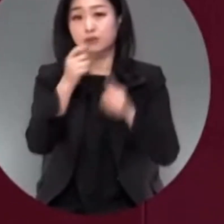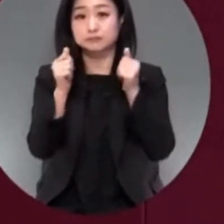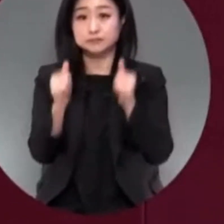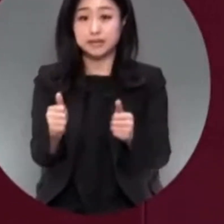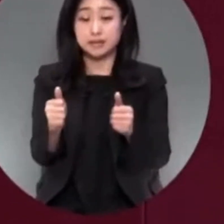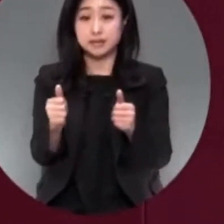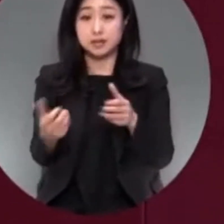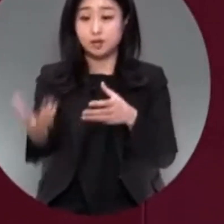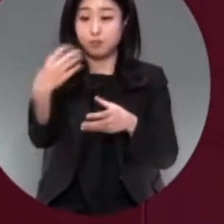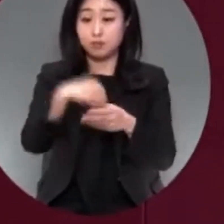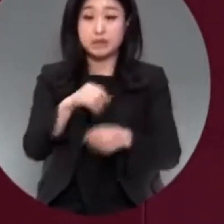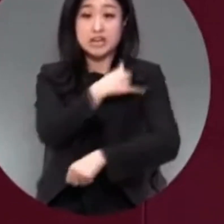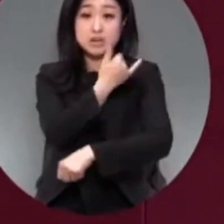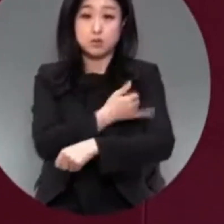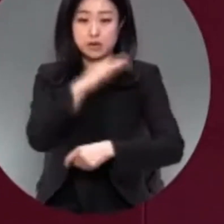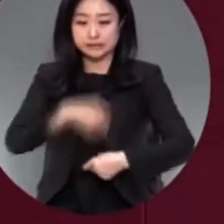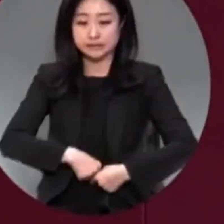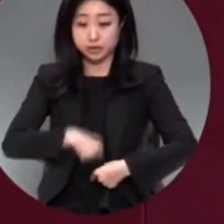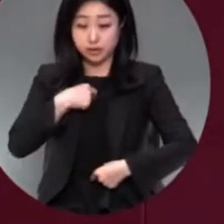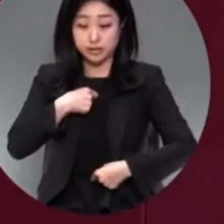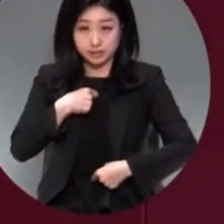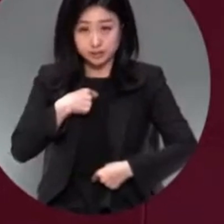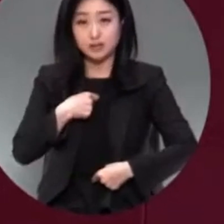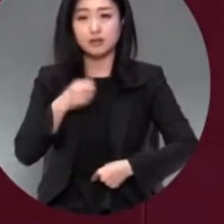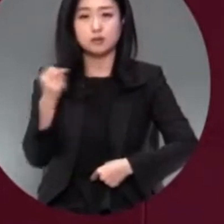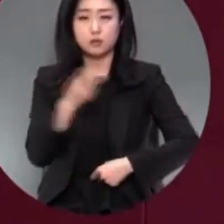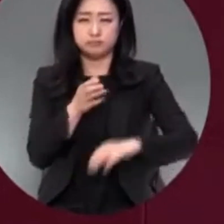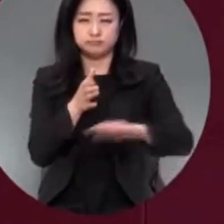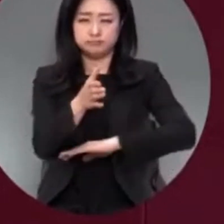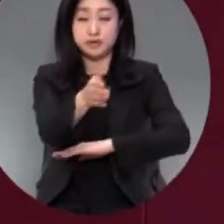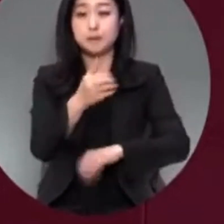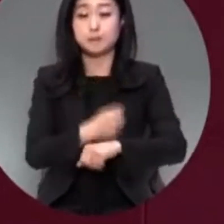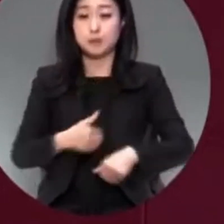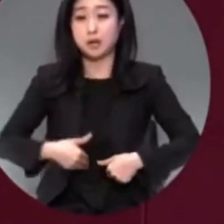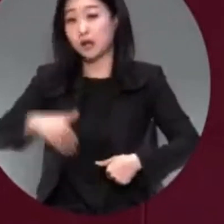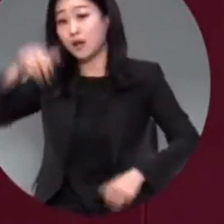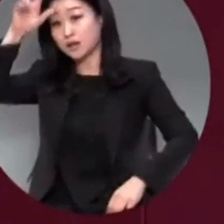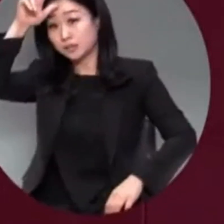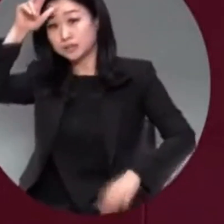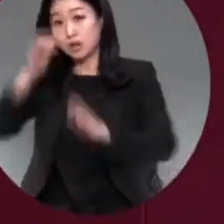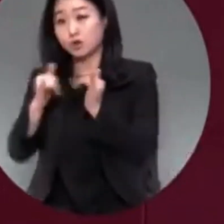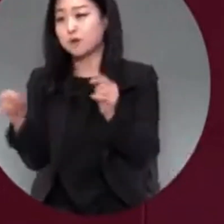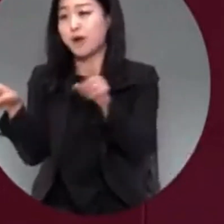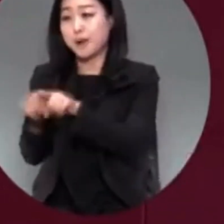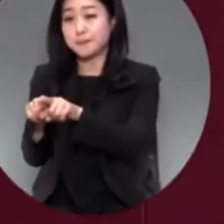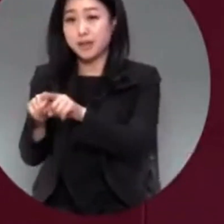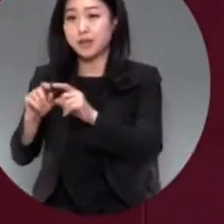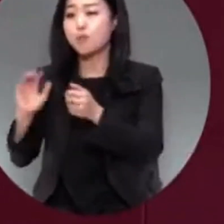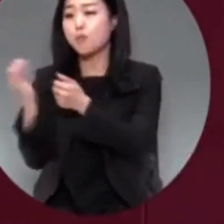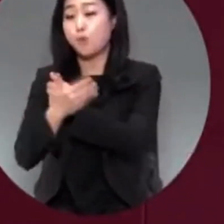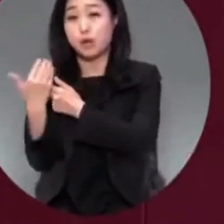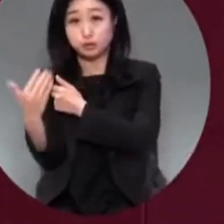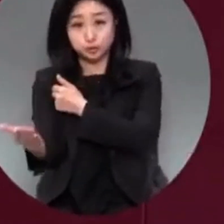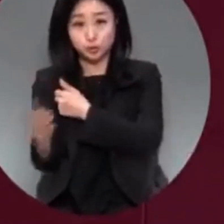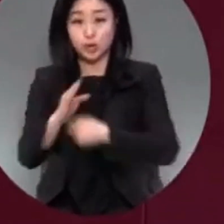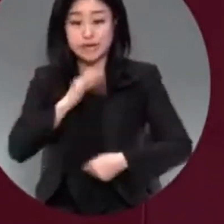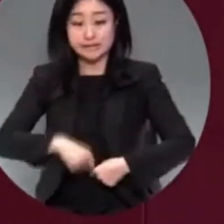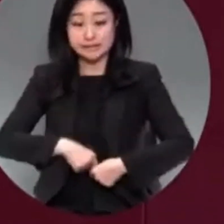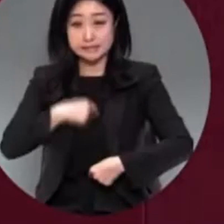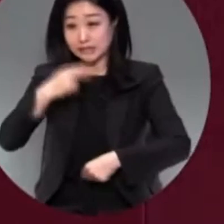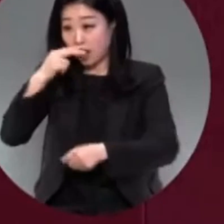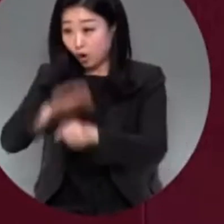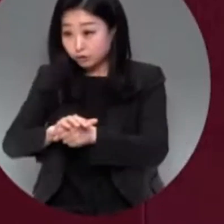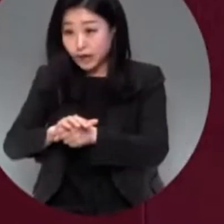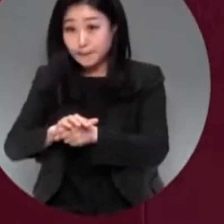담고 인권과 정의의 바다를 항해할 것입니다. 경찰은 언제나 국민 곁에서 안전을 지키고 진실이 가려지는